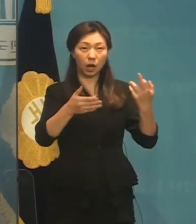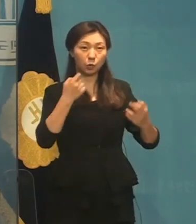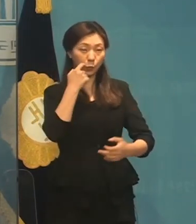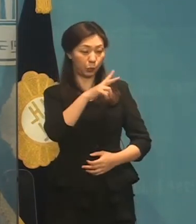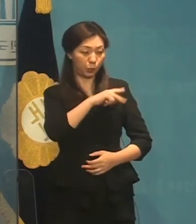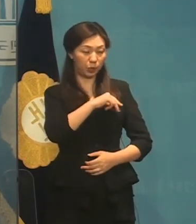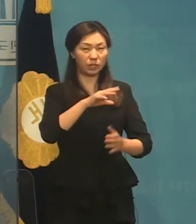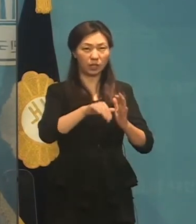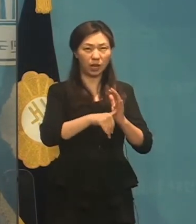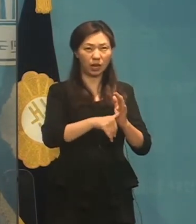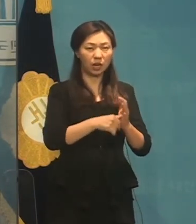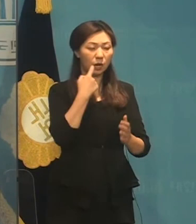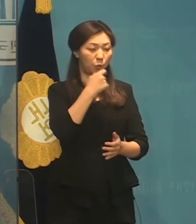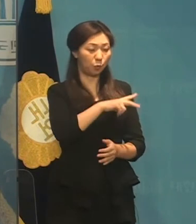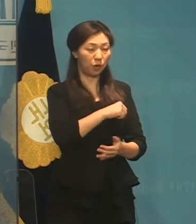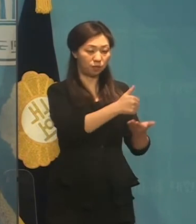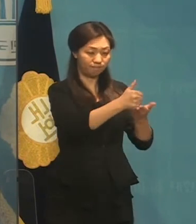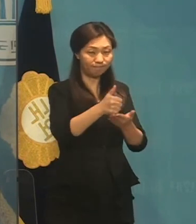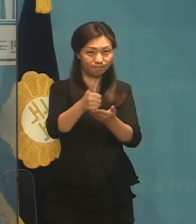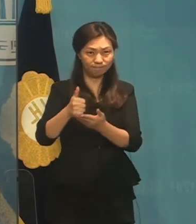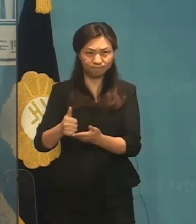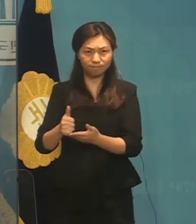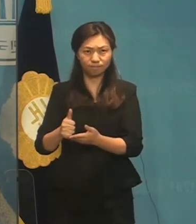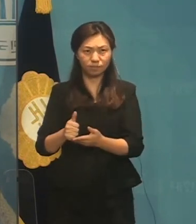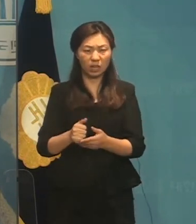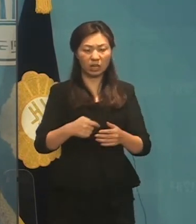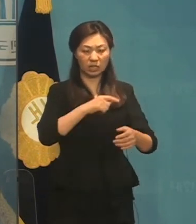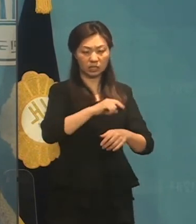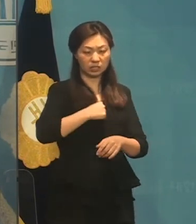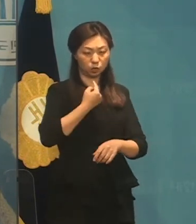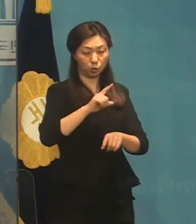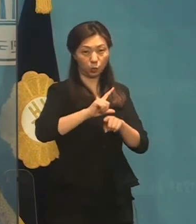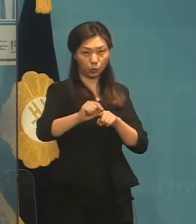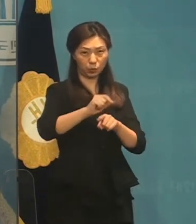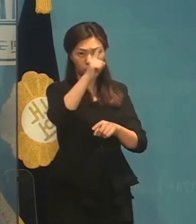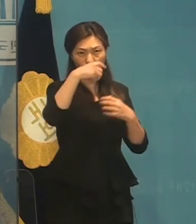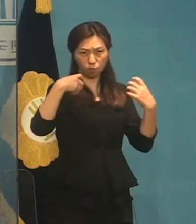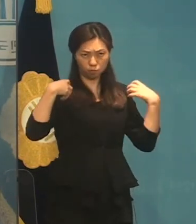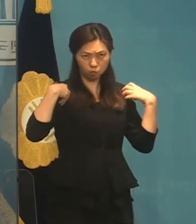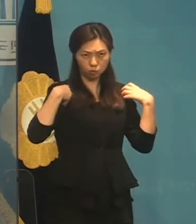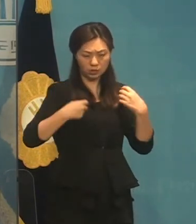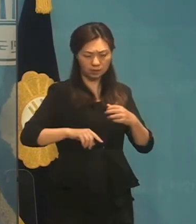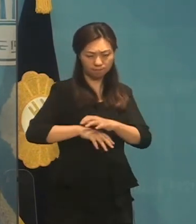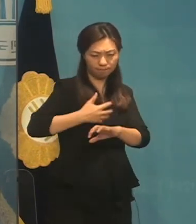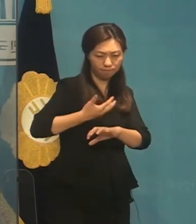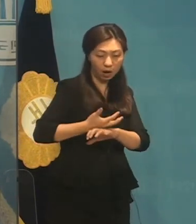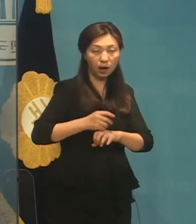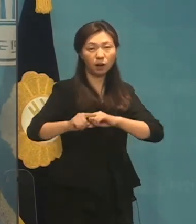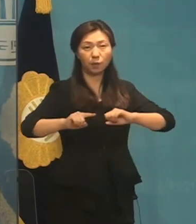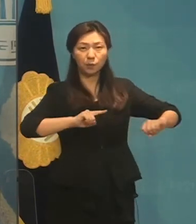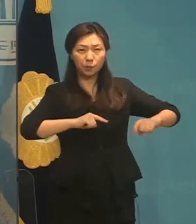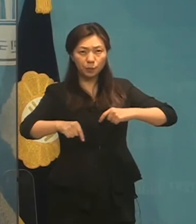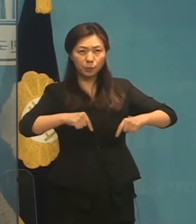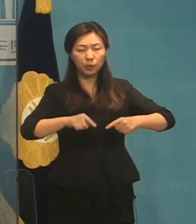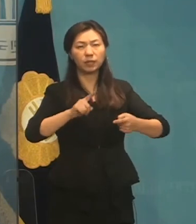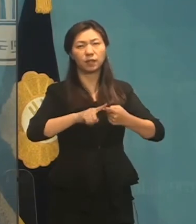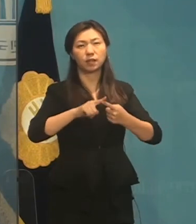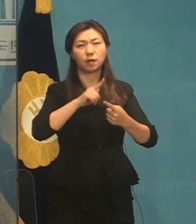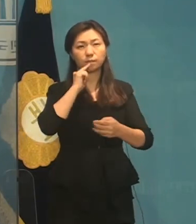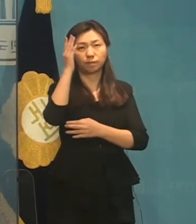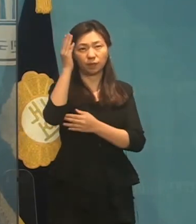강원도의회에서 도의원님들 모시고 과감한 자치분권과 급진적 균형발전 의지를 말씀드렸습니다.